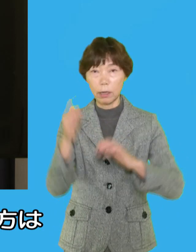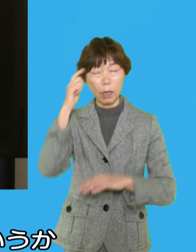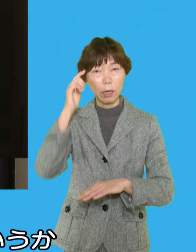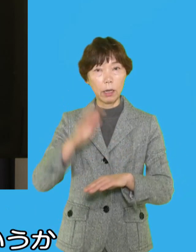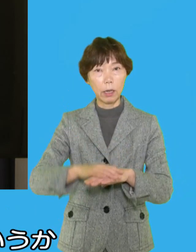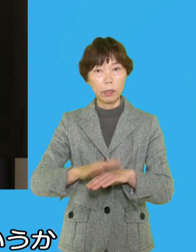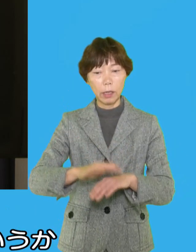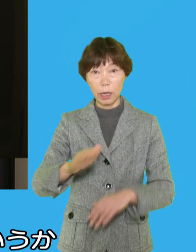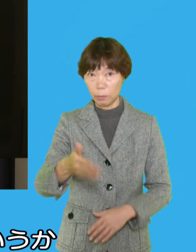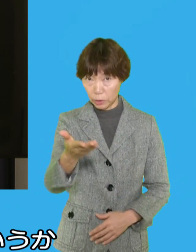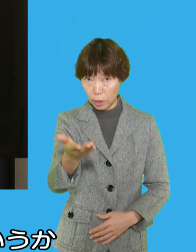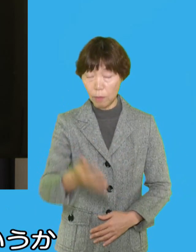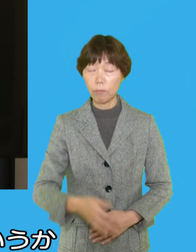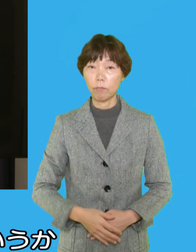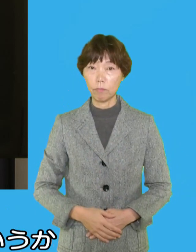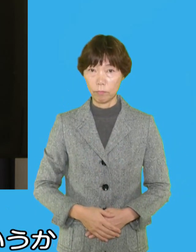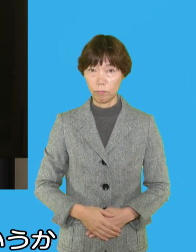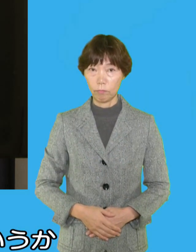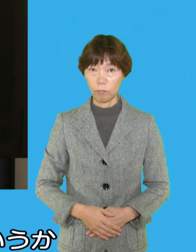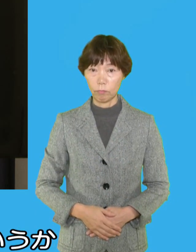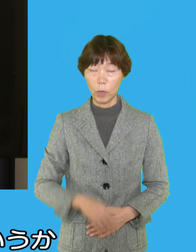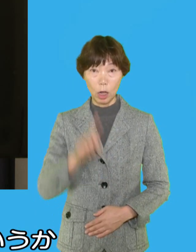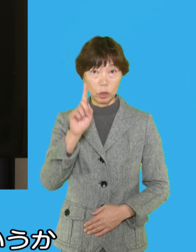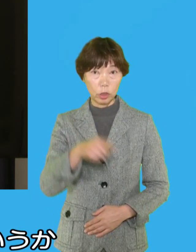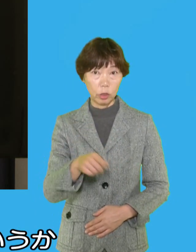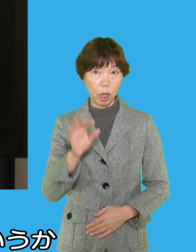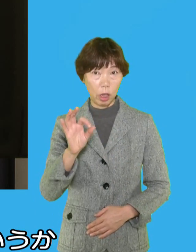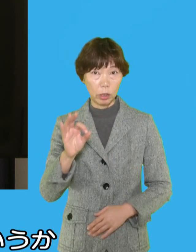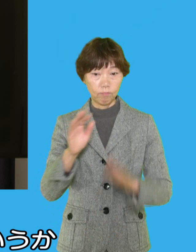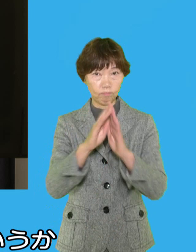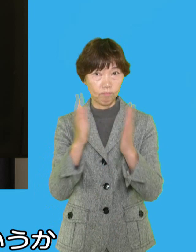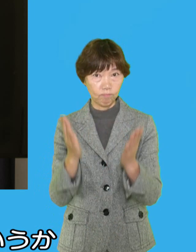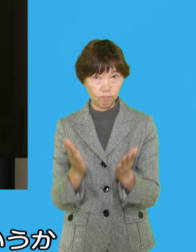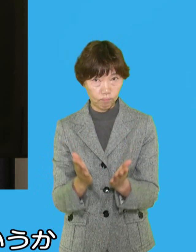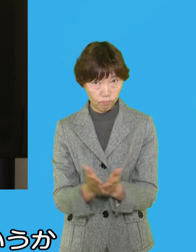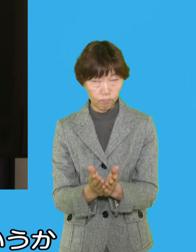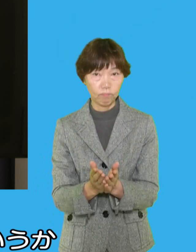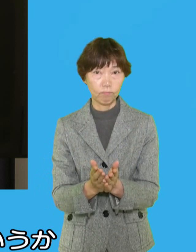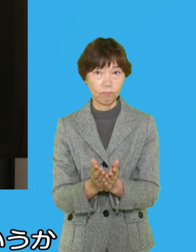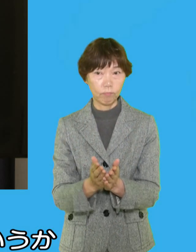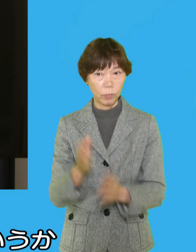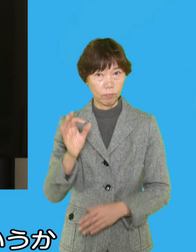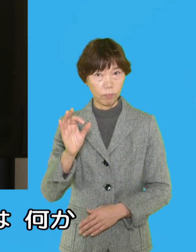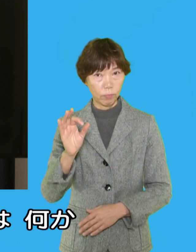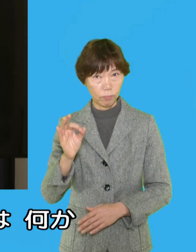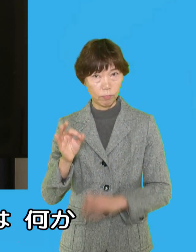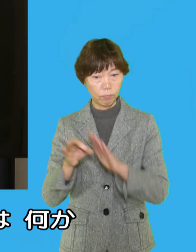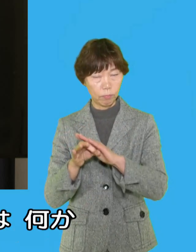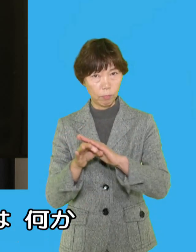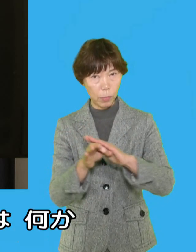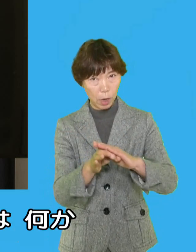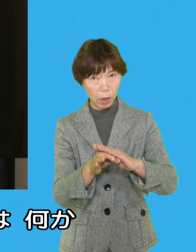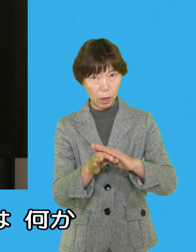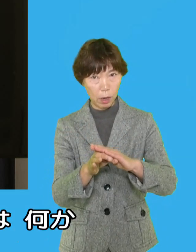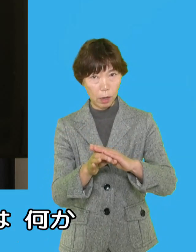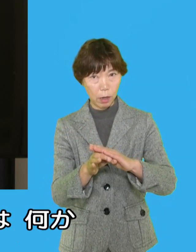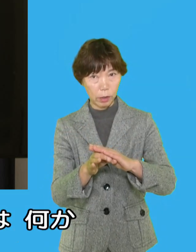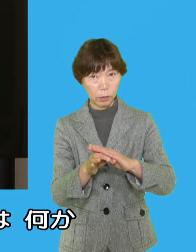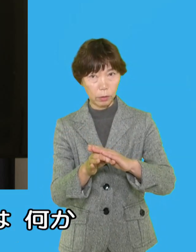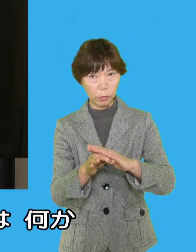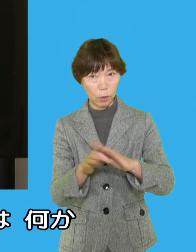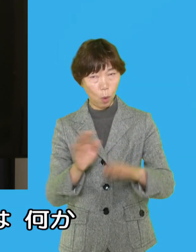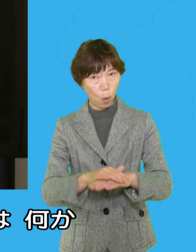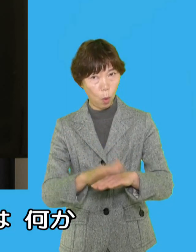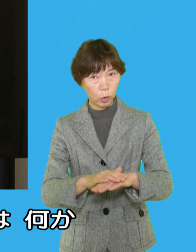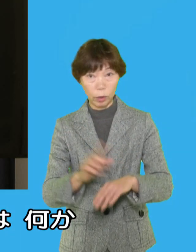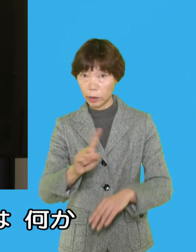か。人件費総額をどうしてまあそれを補うというか、そのやっていくかという考えは